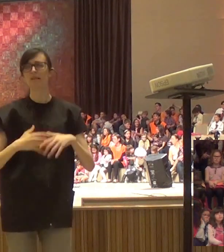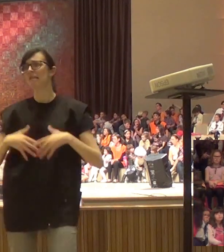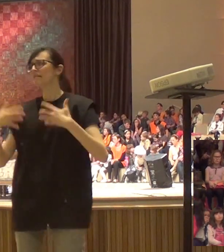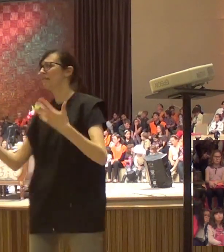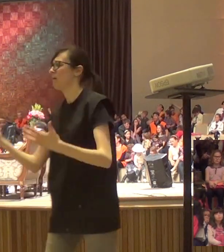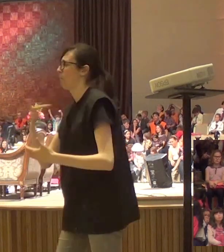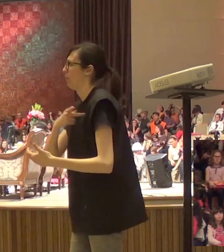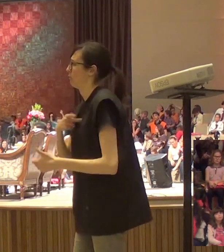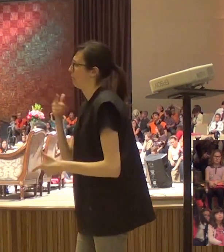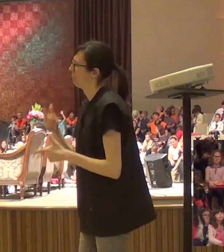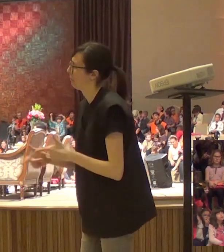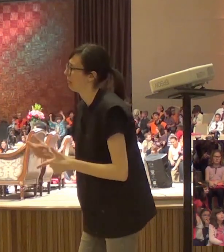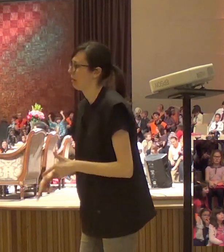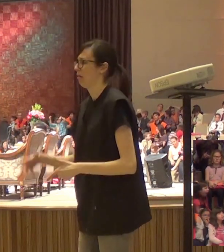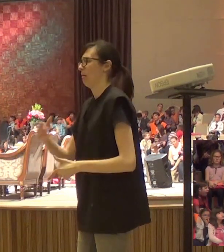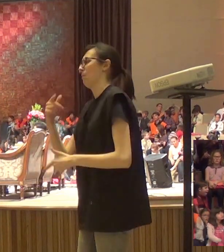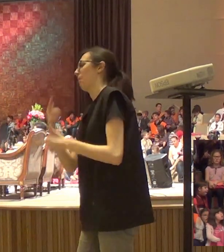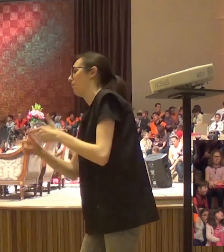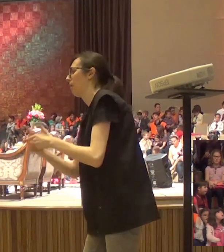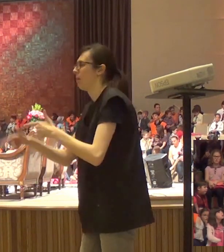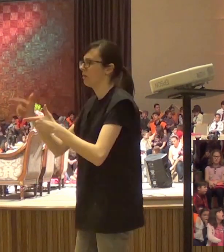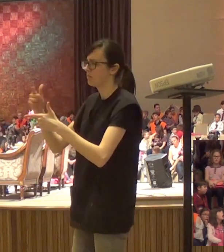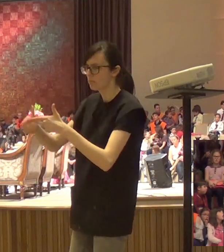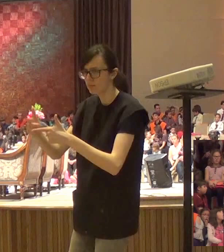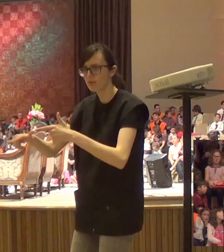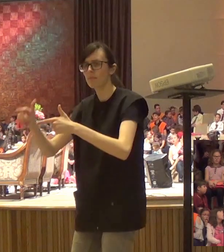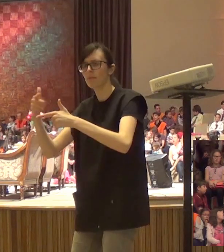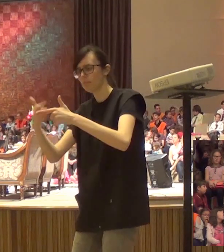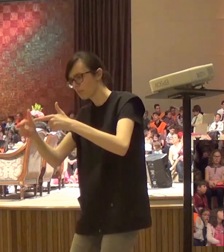famílias, quantas pessoas, que o que elas precisam,